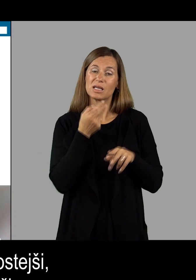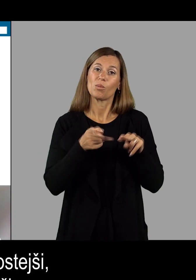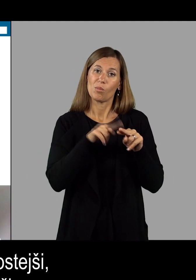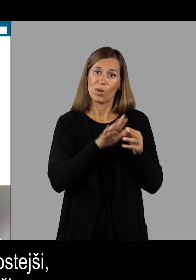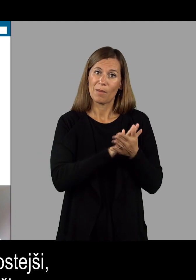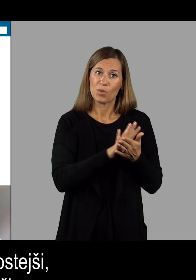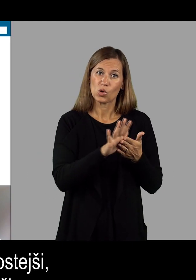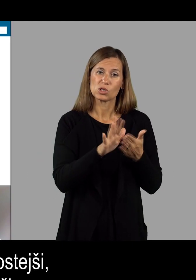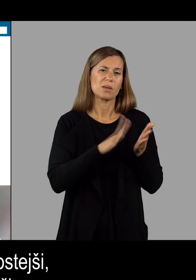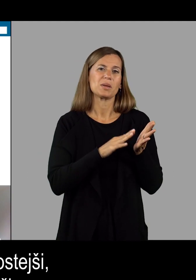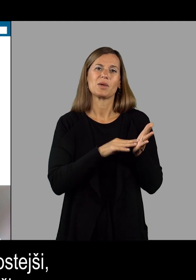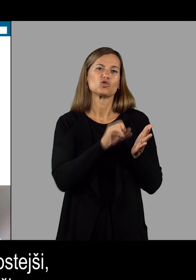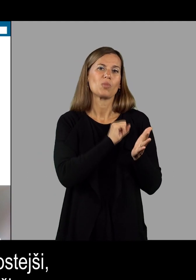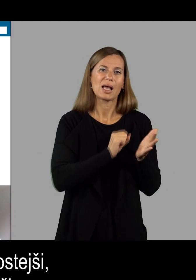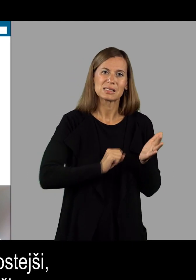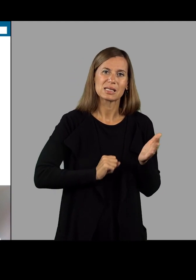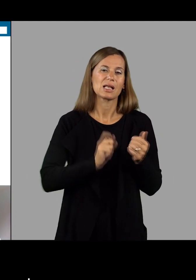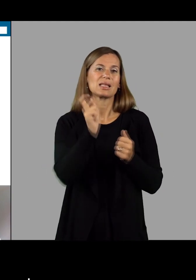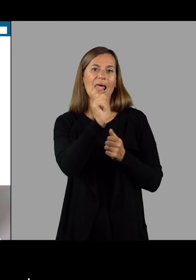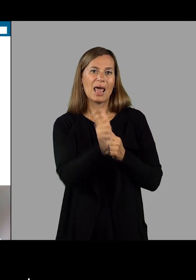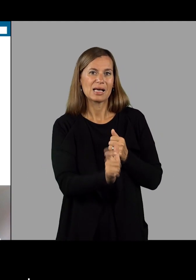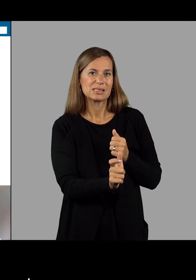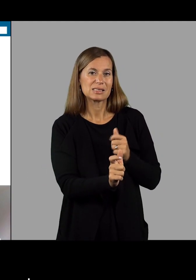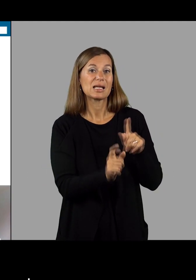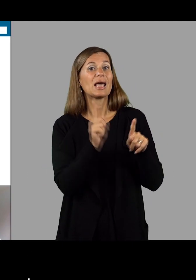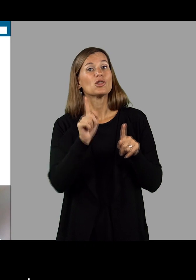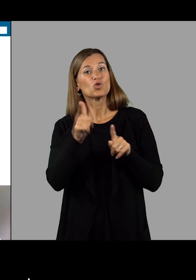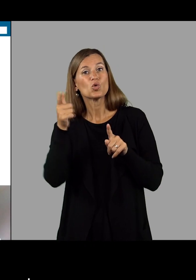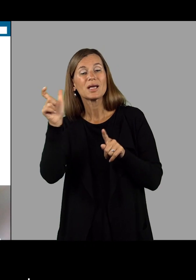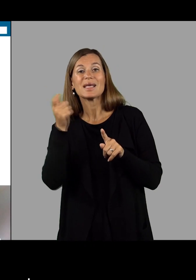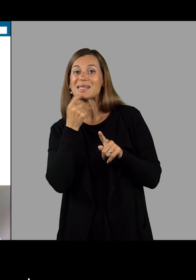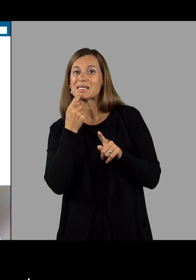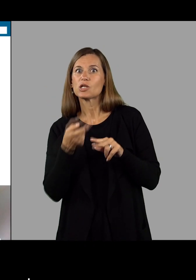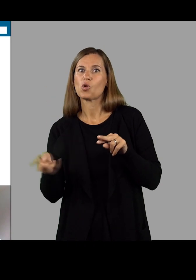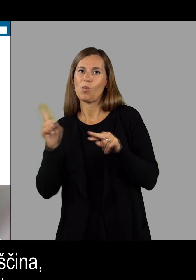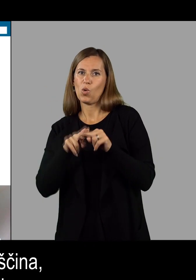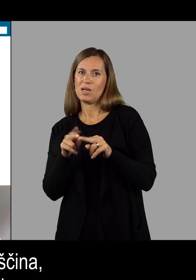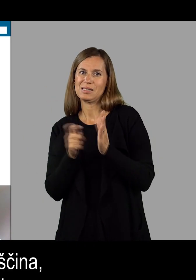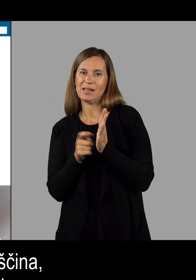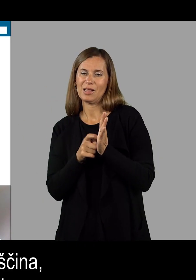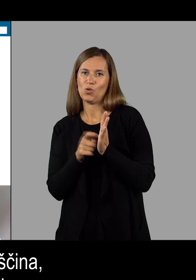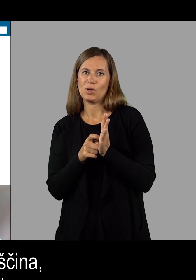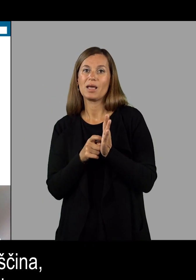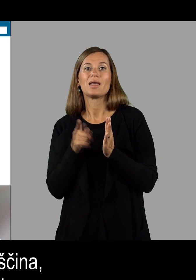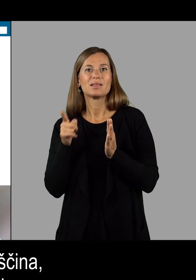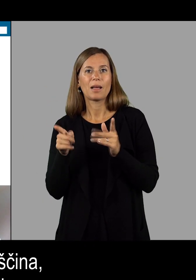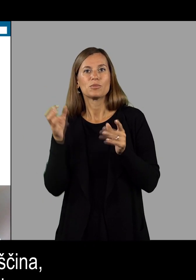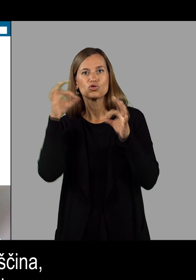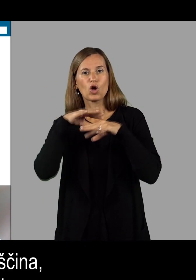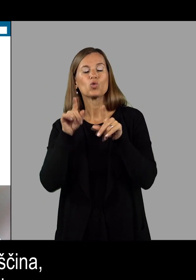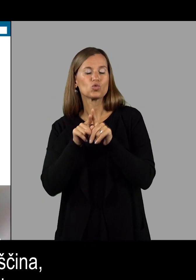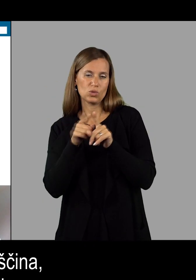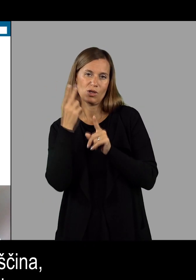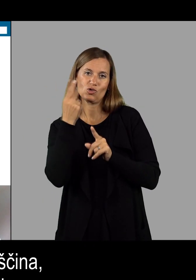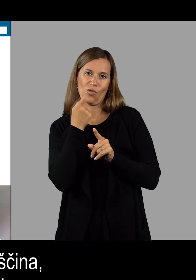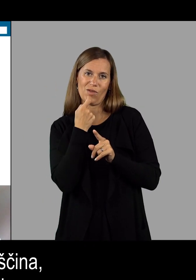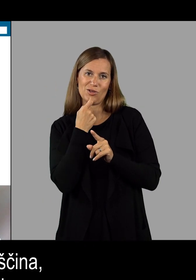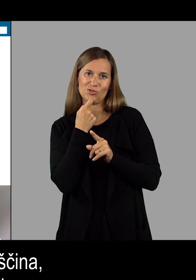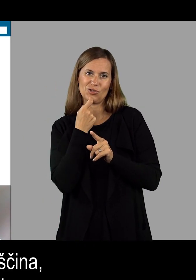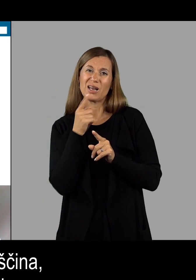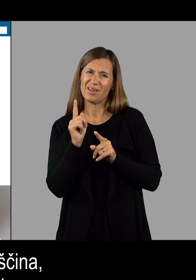preprostejši, recimo španščina, italijanščina, in pa jezike, ki so bolj zahtevni. Med njimi je žal tudi